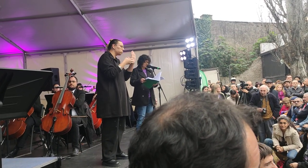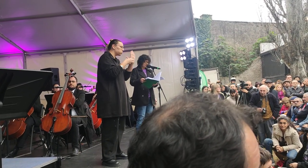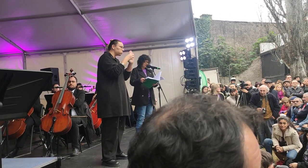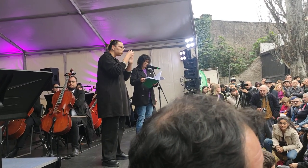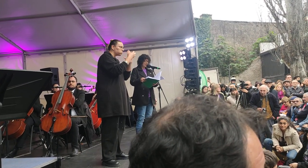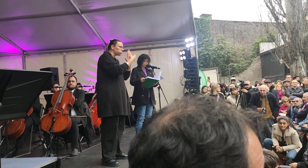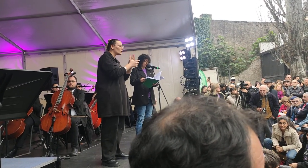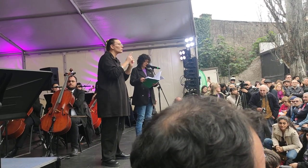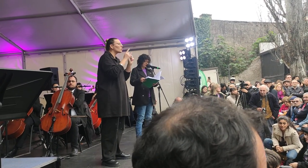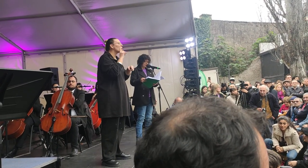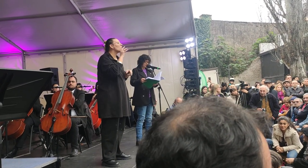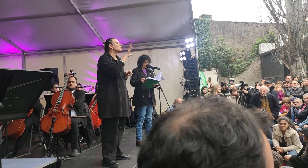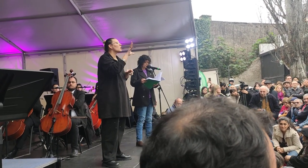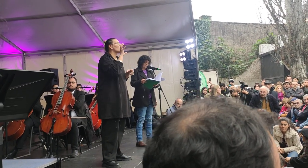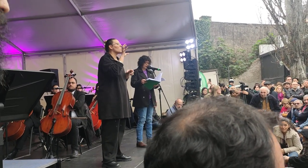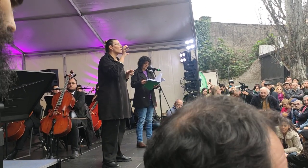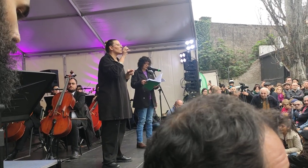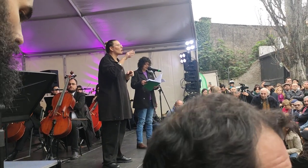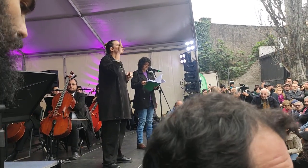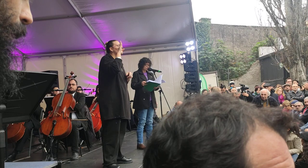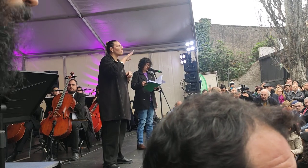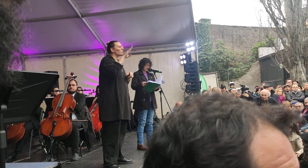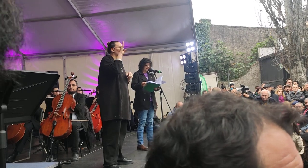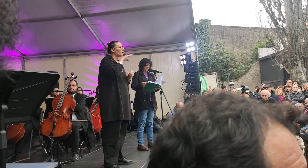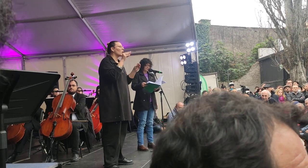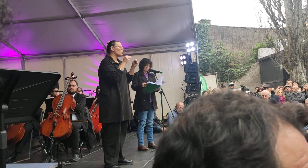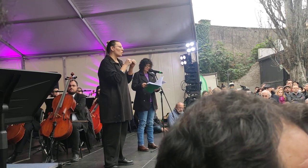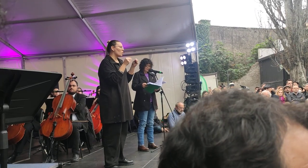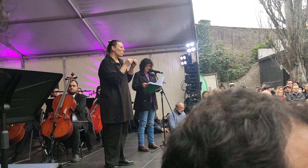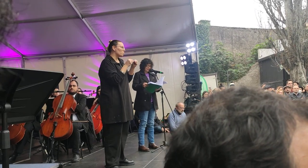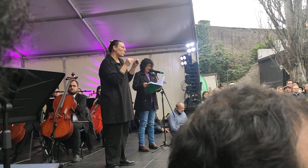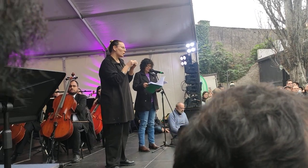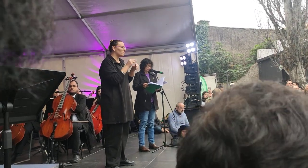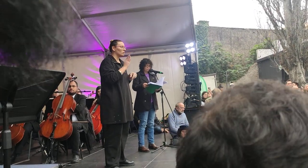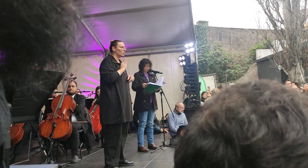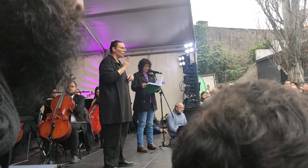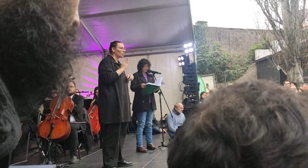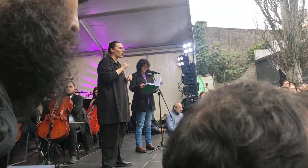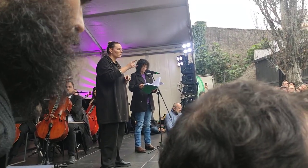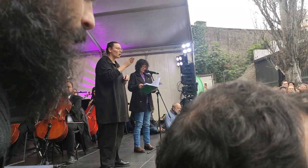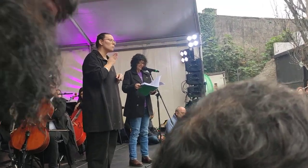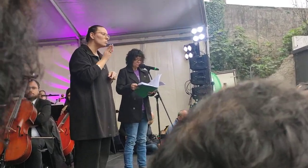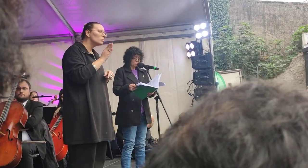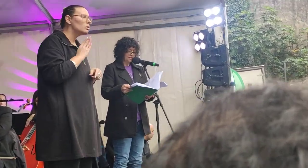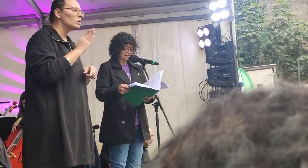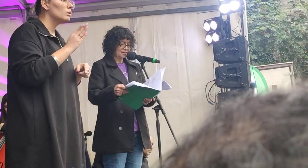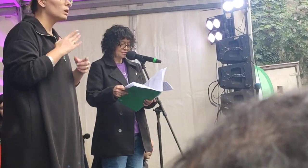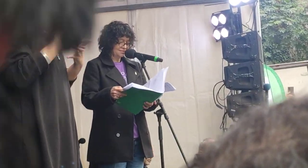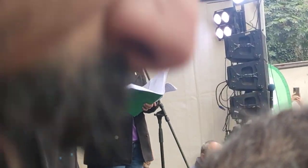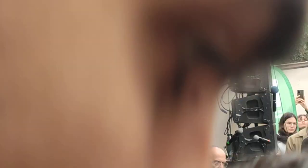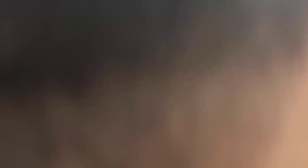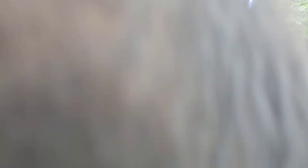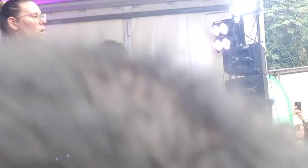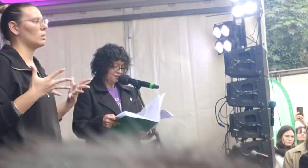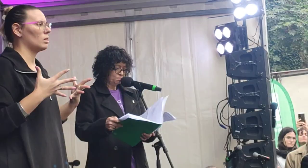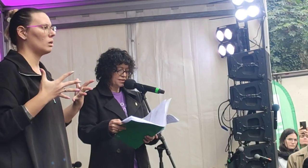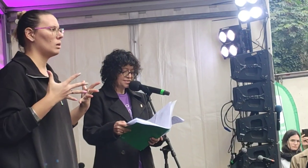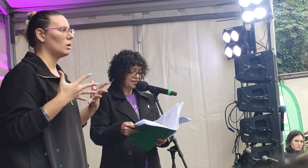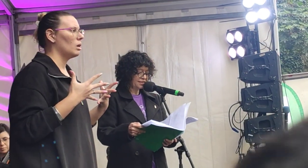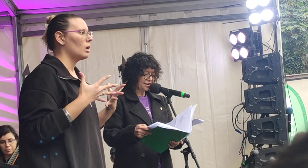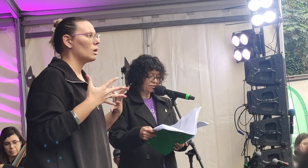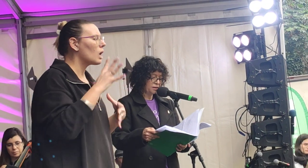país, recuerde y homenajee a las compañeras, a esas mujeres inmensas